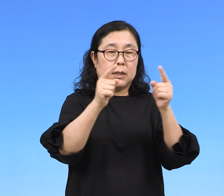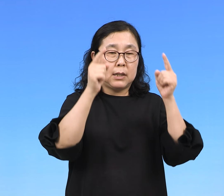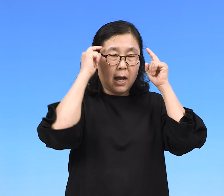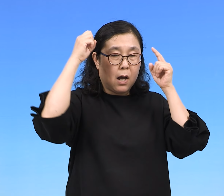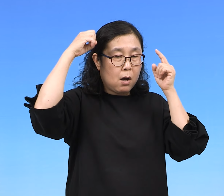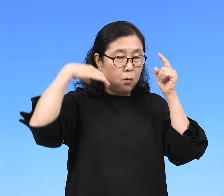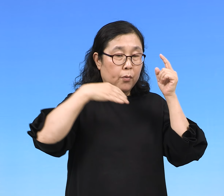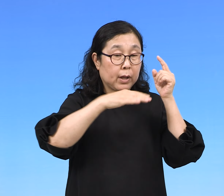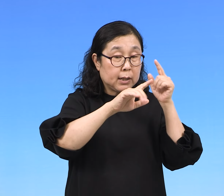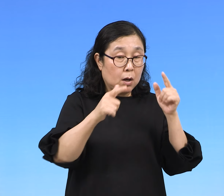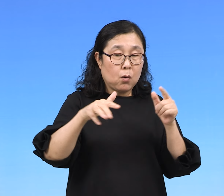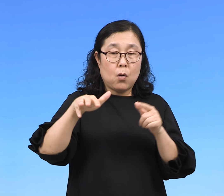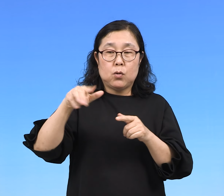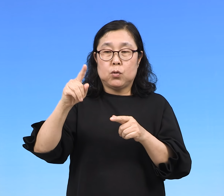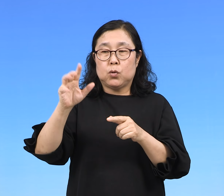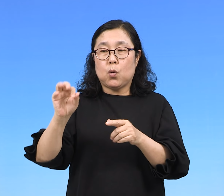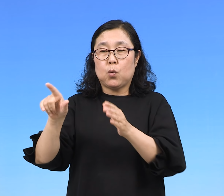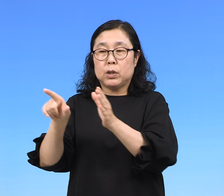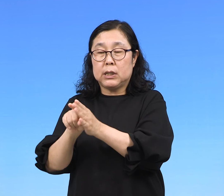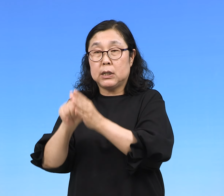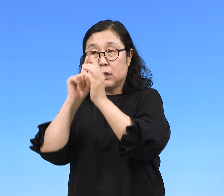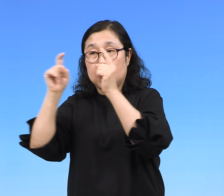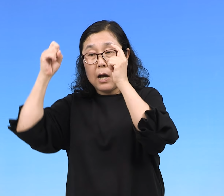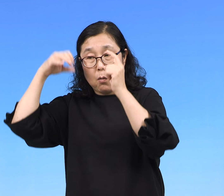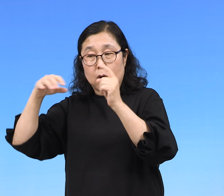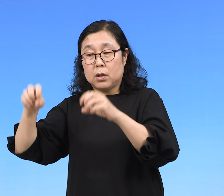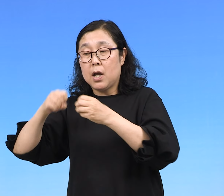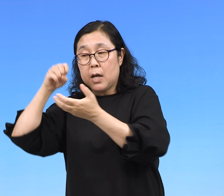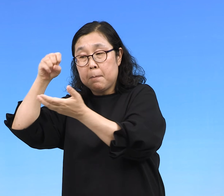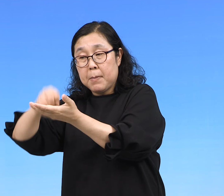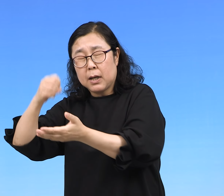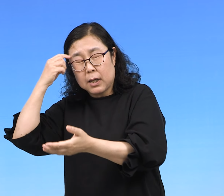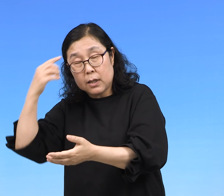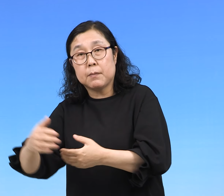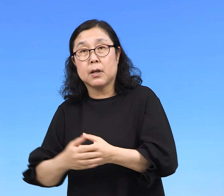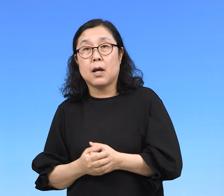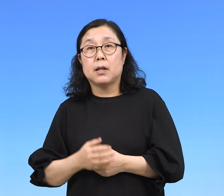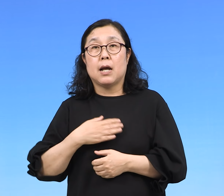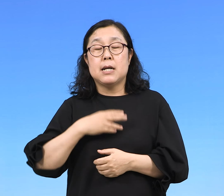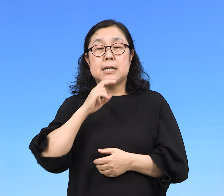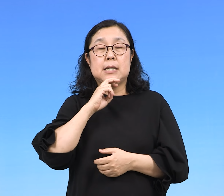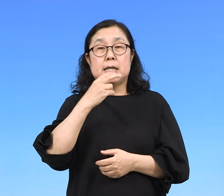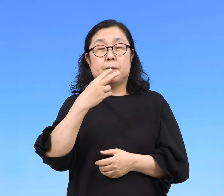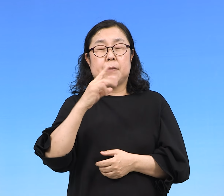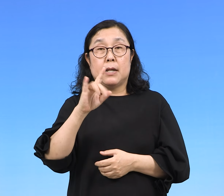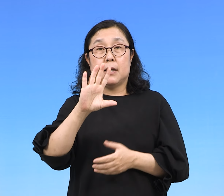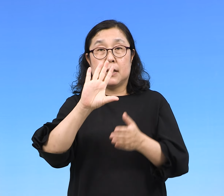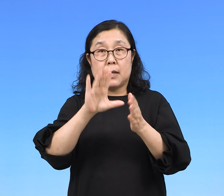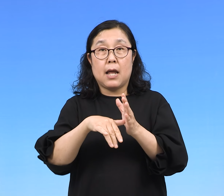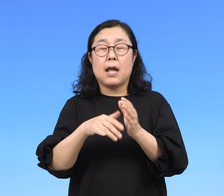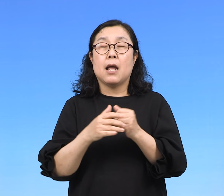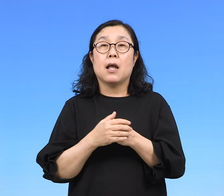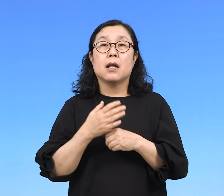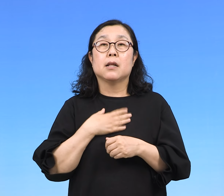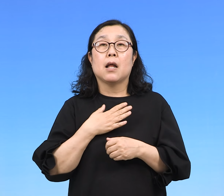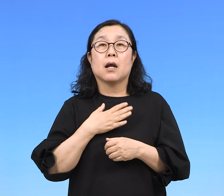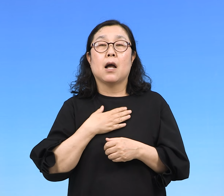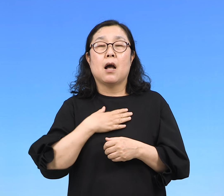고신대학 신학대학원으로 안 가고 총신으로 갔느냐? 20대 때 제 무슨 순수한